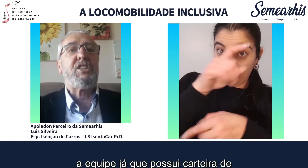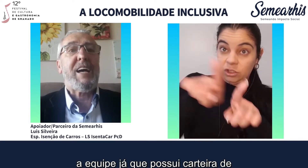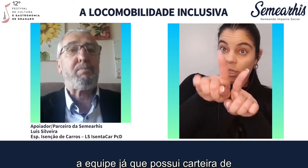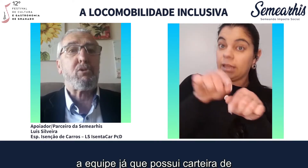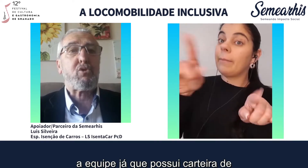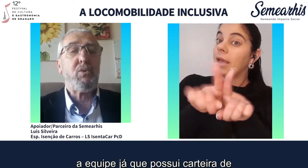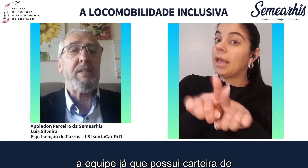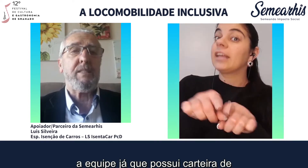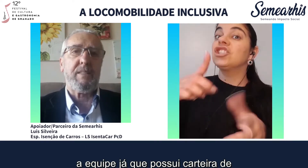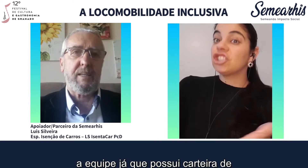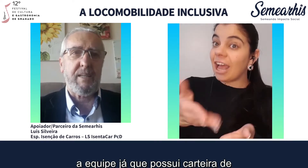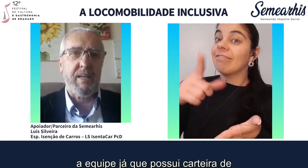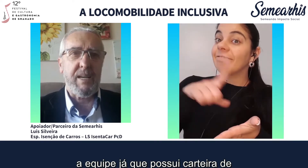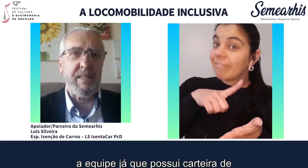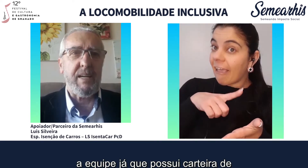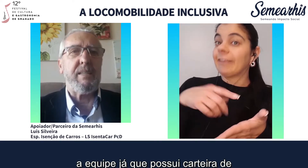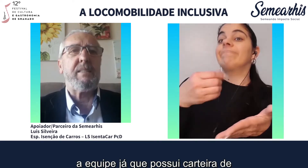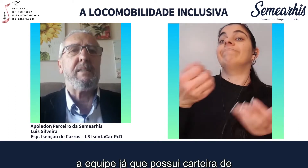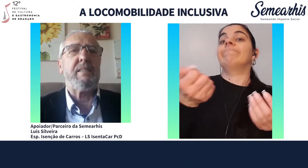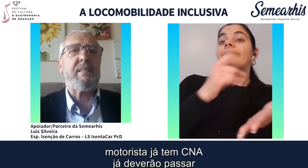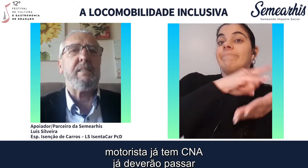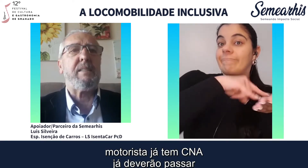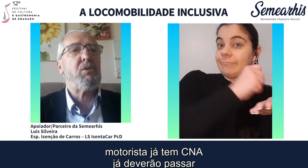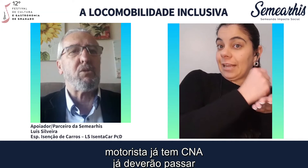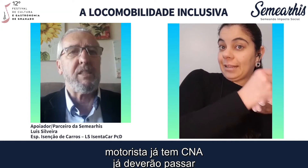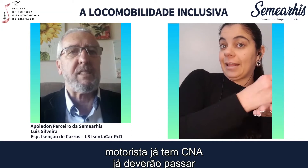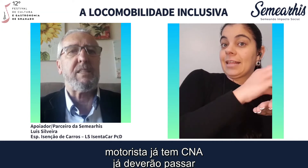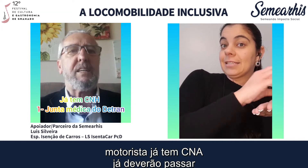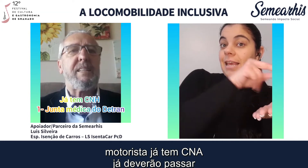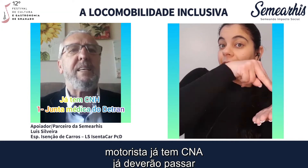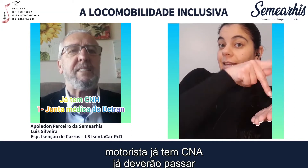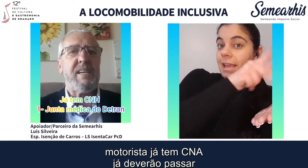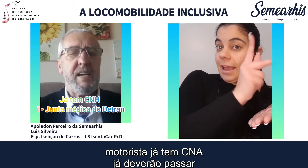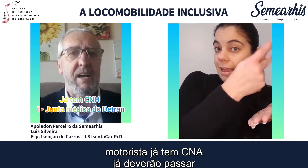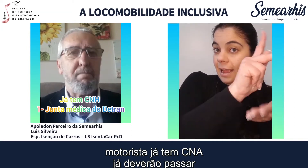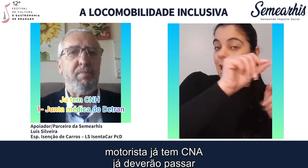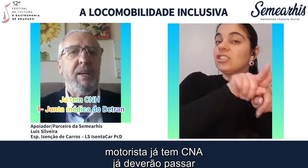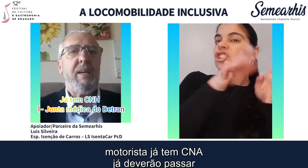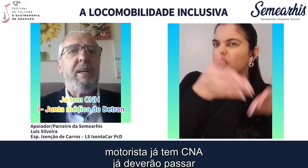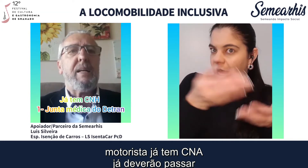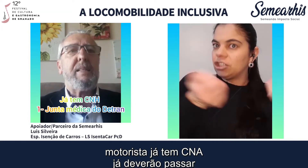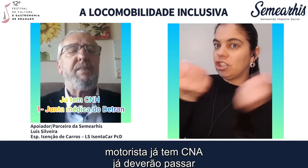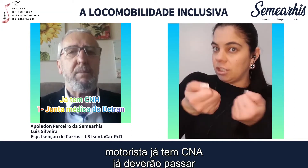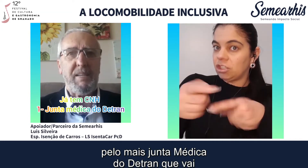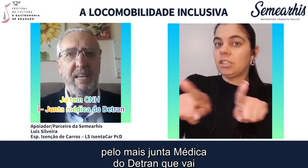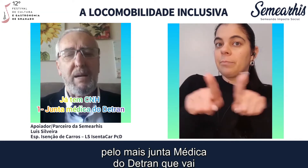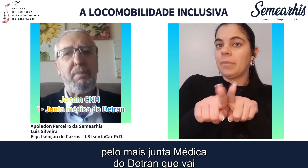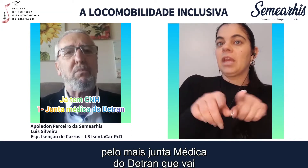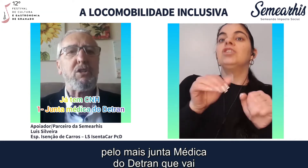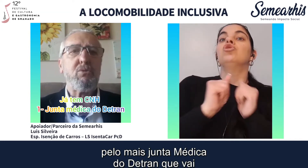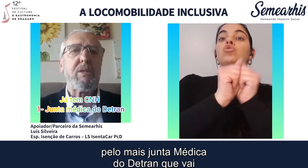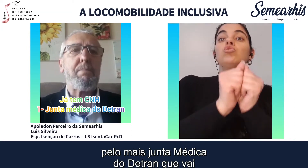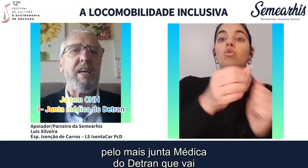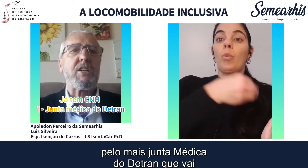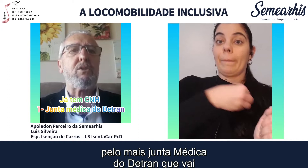e que já possuem carteira de motorista, já têm CNH, deverão passar por